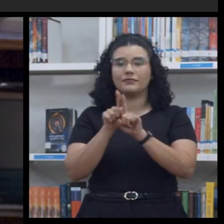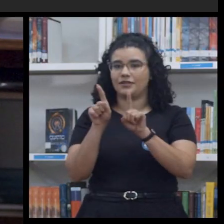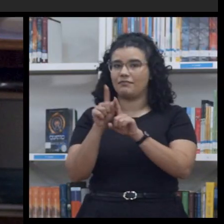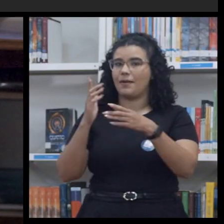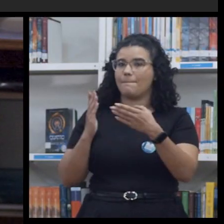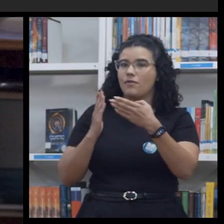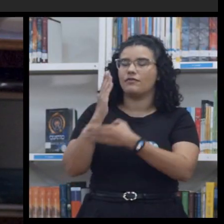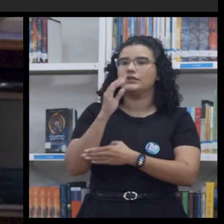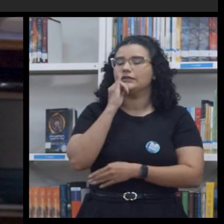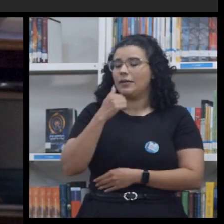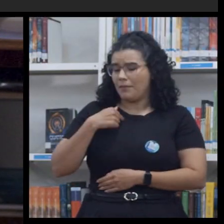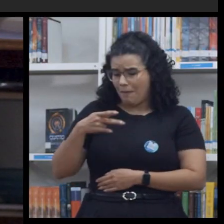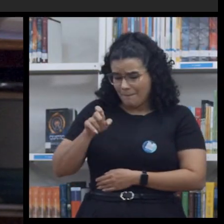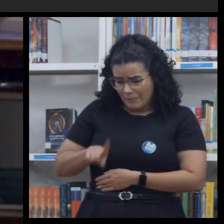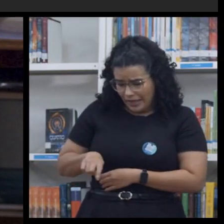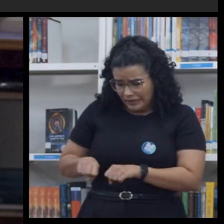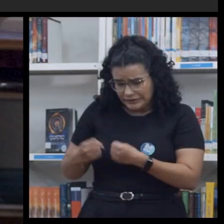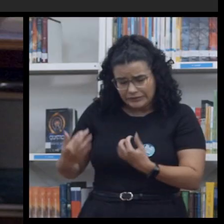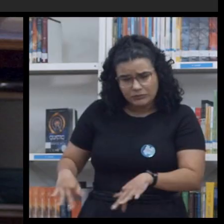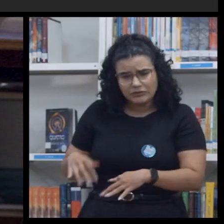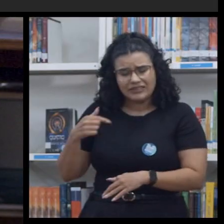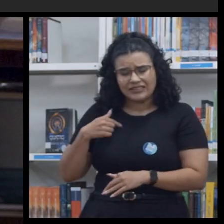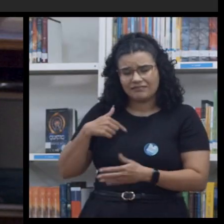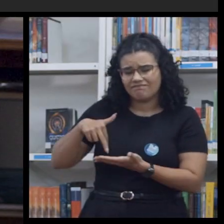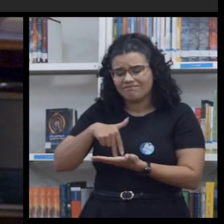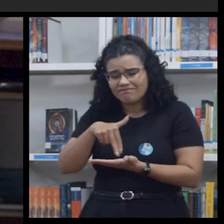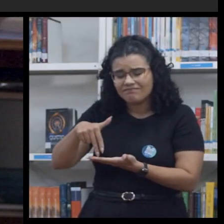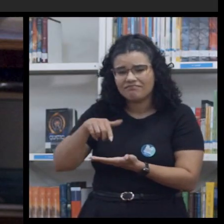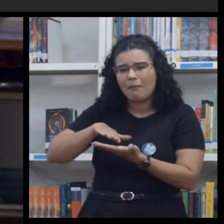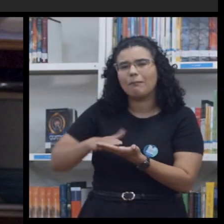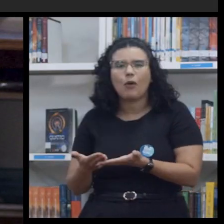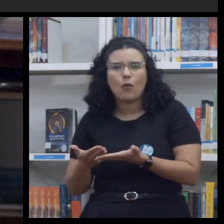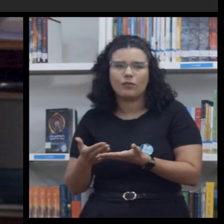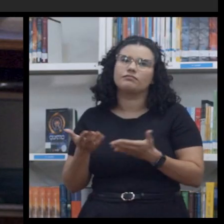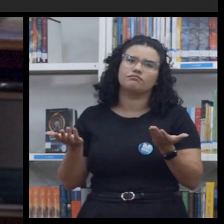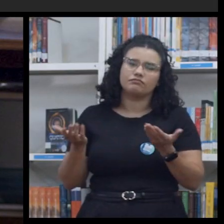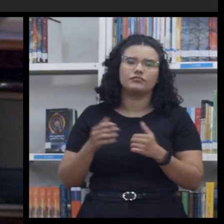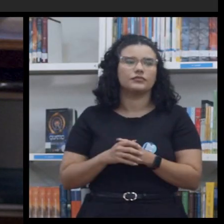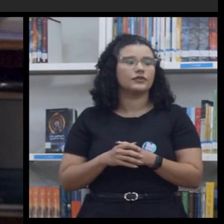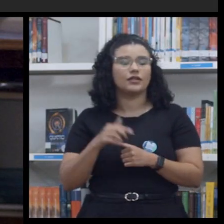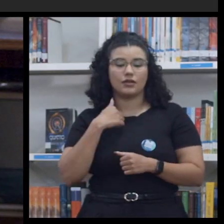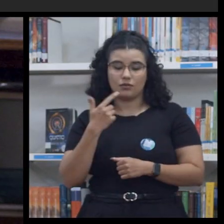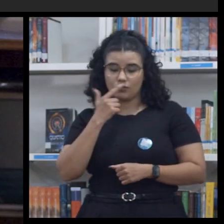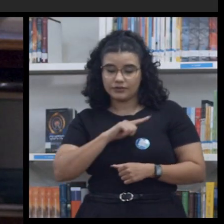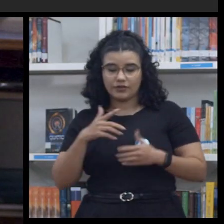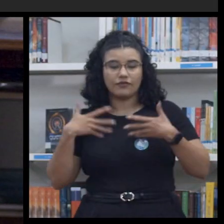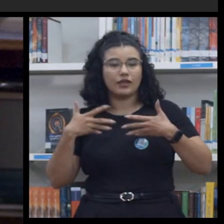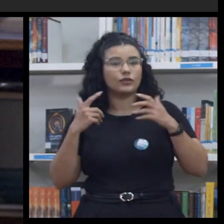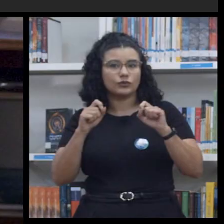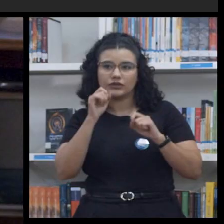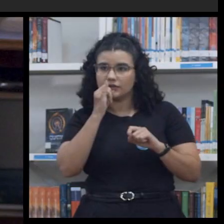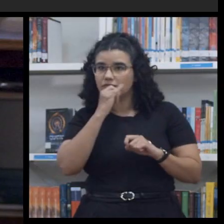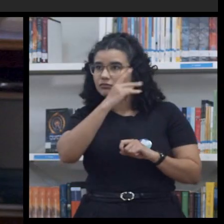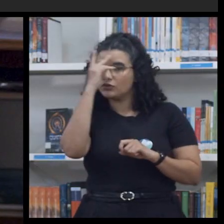Aprovação, ai, machuquei meu pé, né? Eu tô aqui caminhando no parque, virei o pé sem querer. A recompensa, nossa, uma